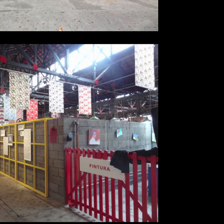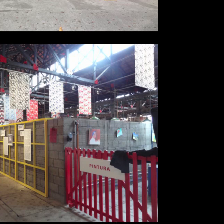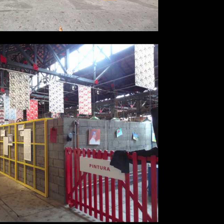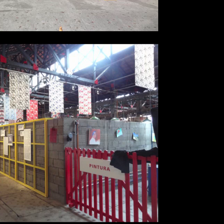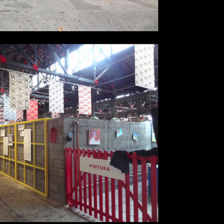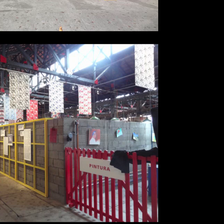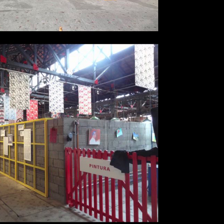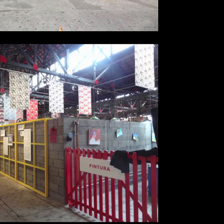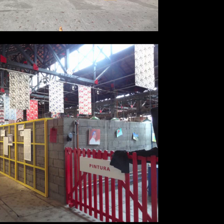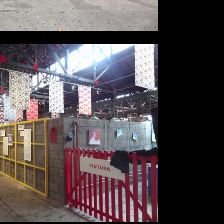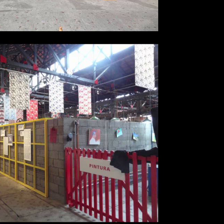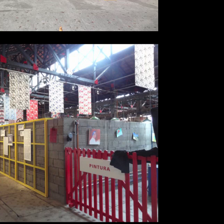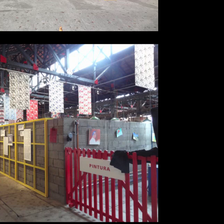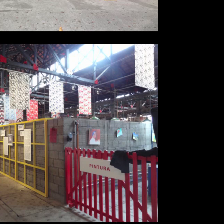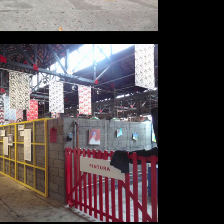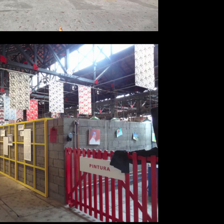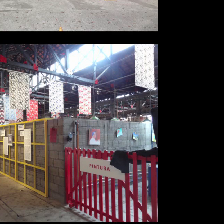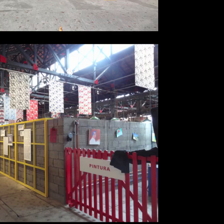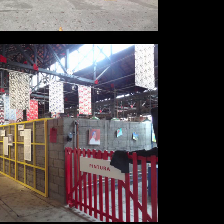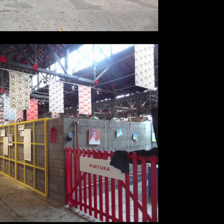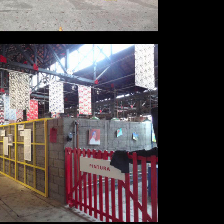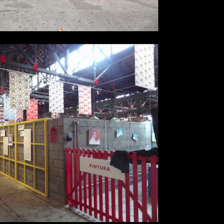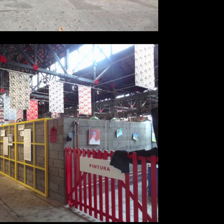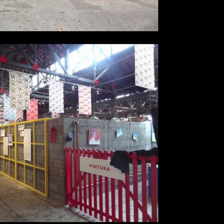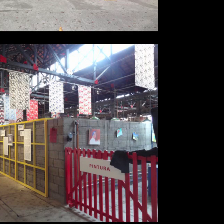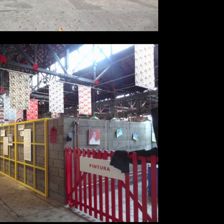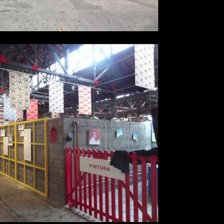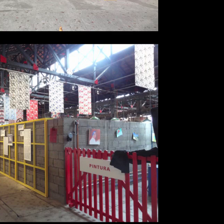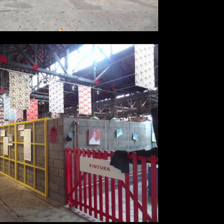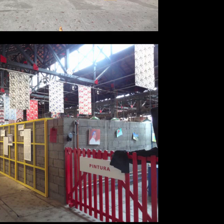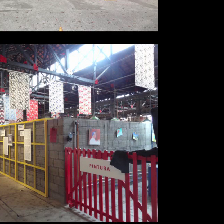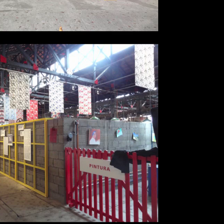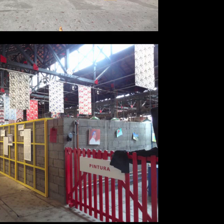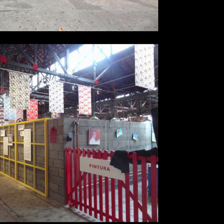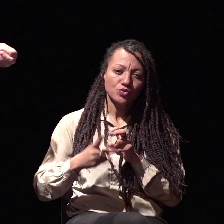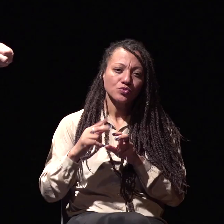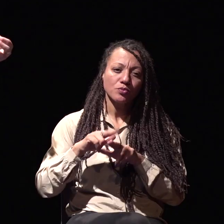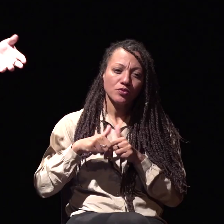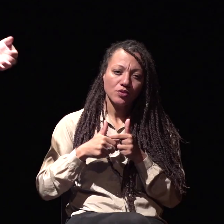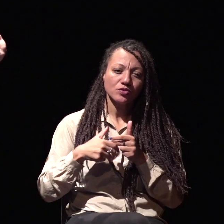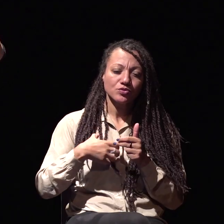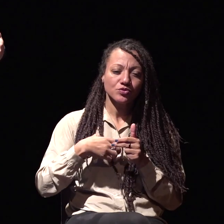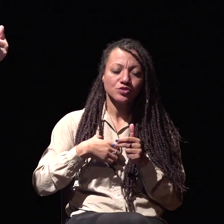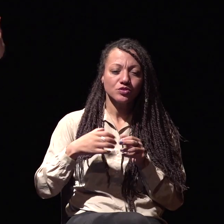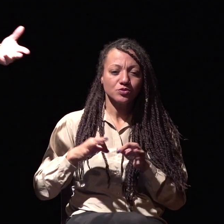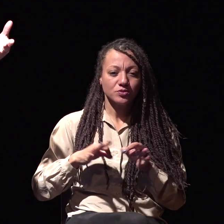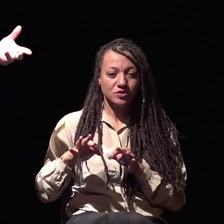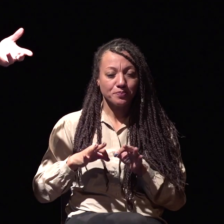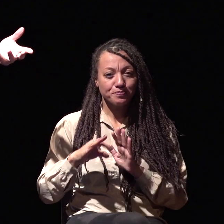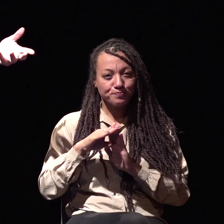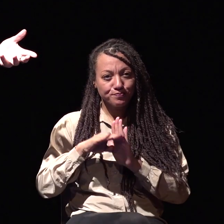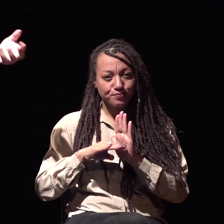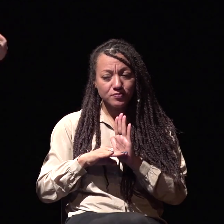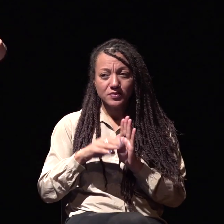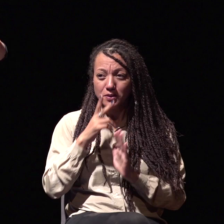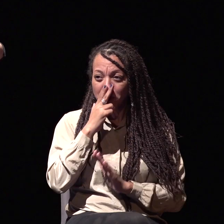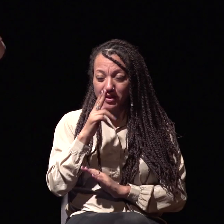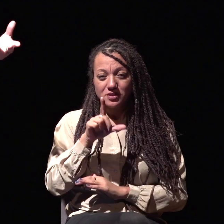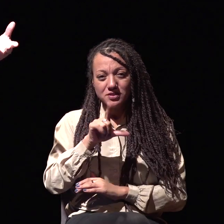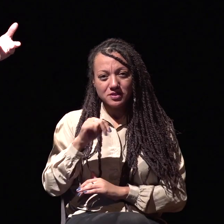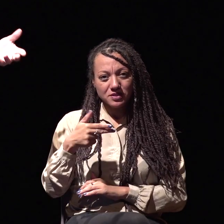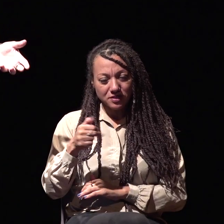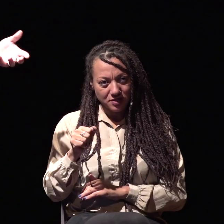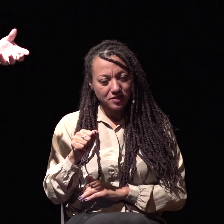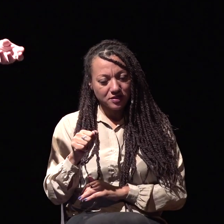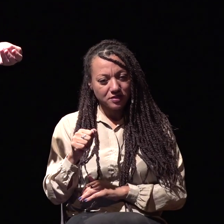dessa volta do périplo, como certas questões são permanentes para uma certa maneira de projetar. E como essa questão parece que fica, de fato, na Lina.